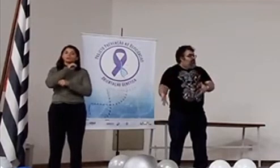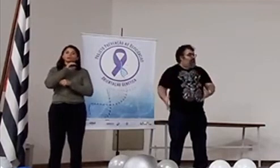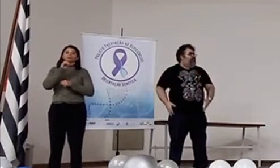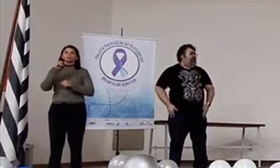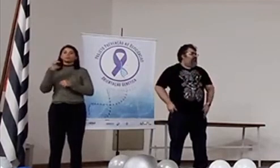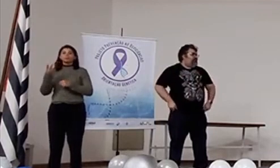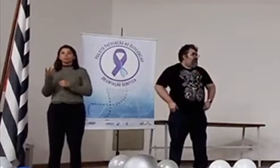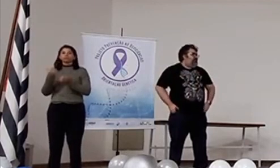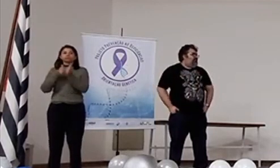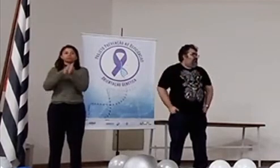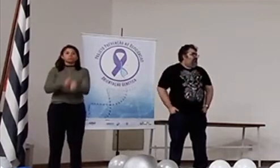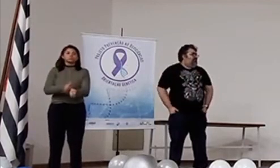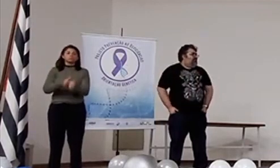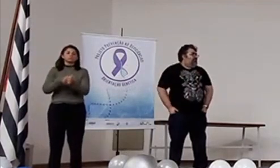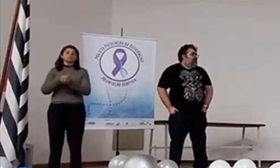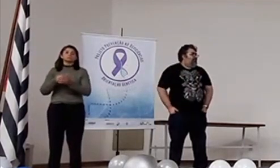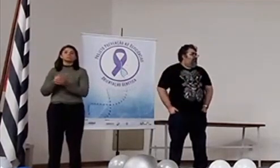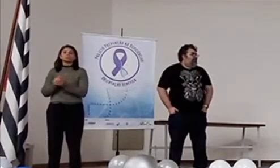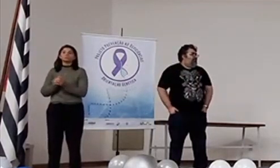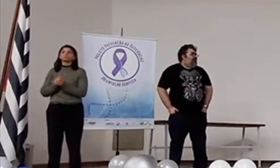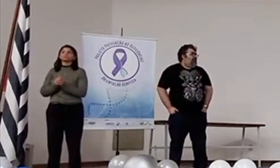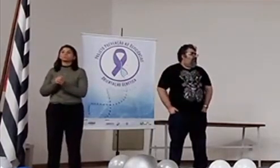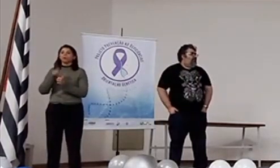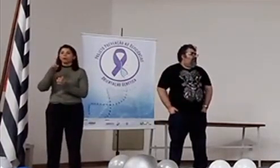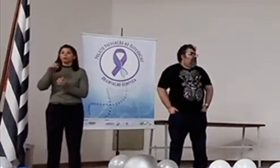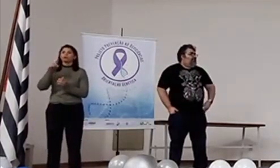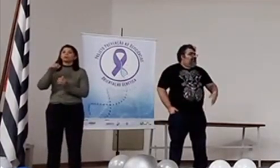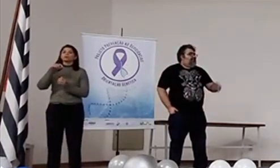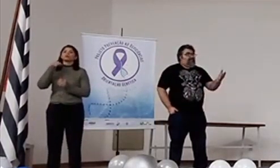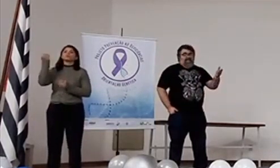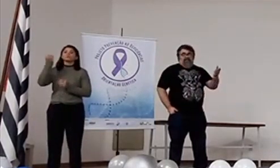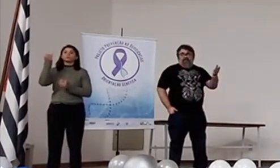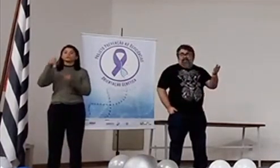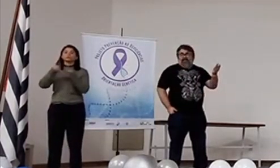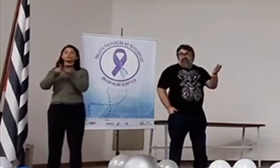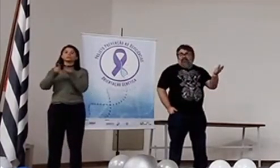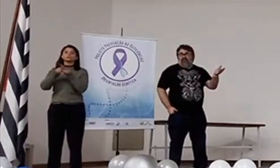estão acompanhando. Isso é importante também.